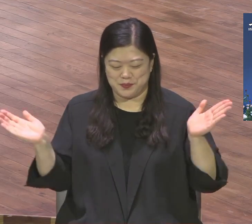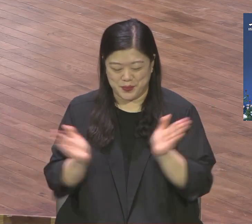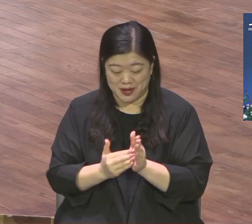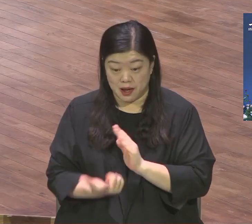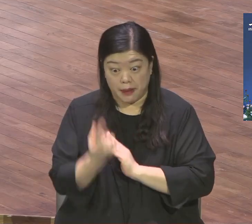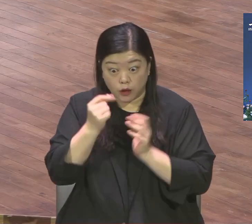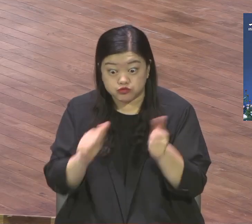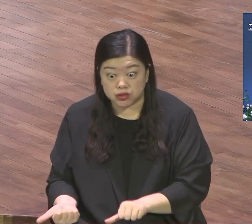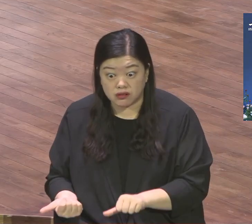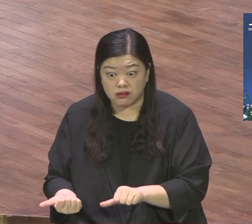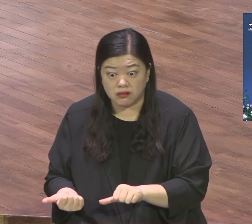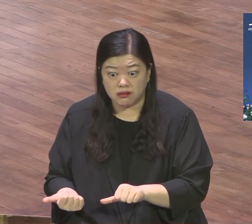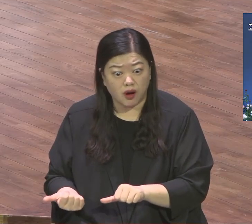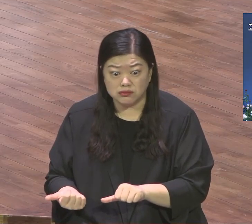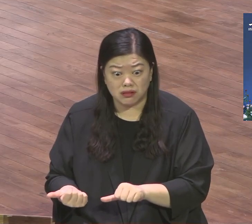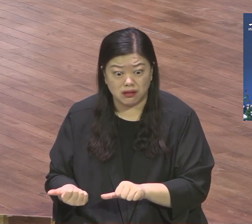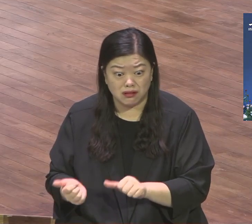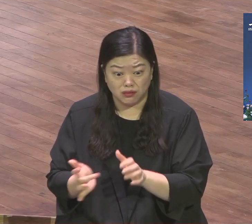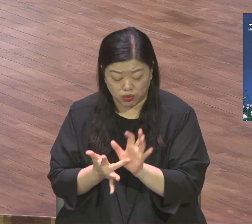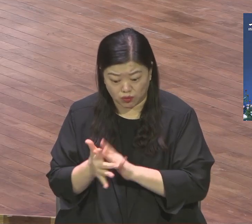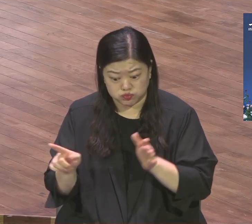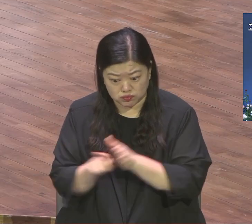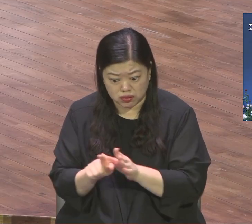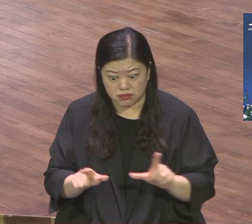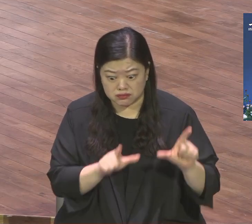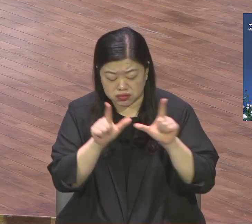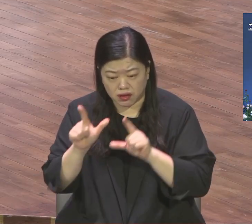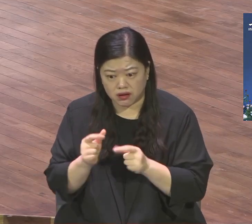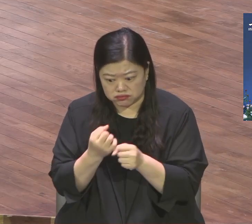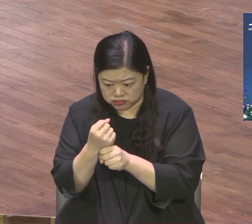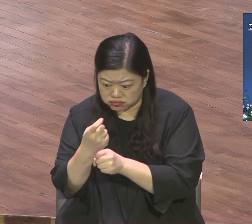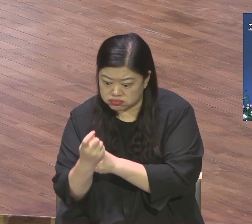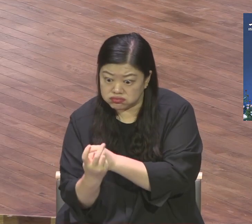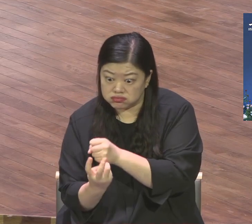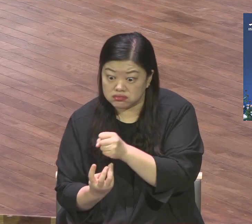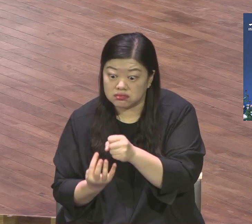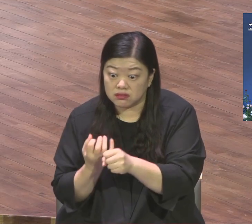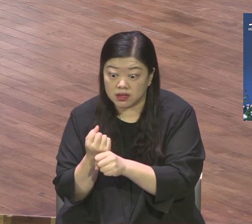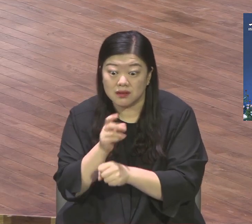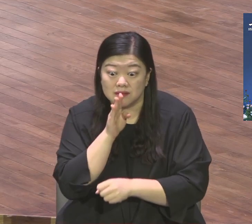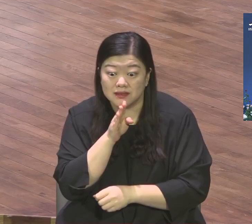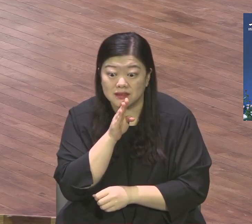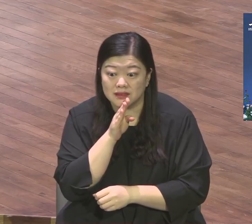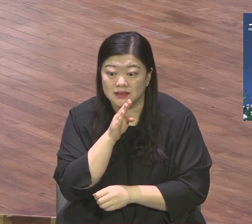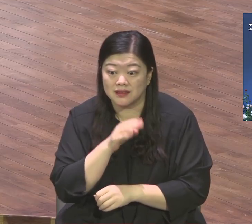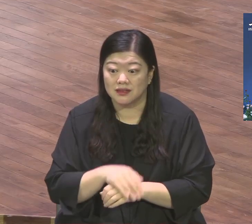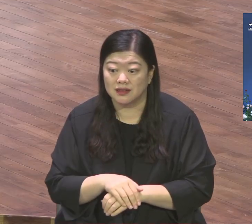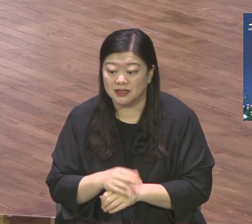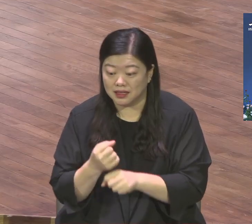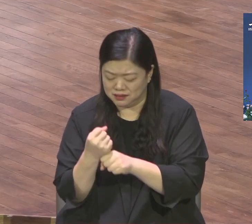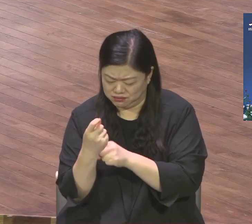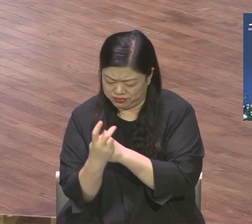안 받을런지 그런 생각하지 마세요. 예수 믿는 순간에 구원받았어요. 아무리 성질이 더러워도, 습관이